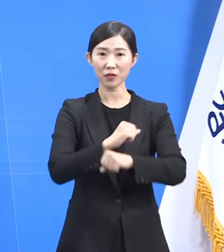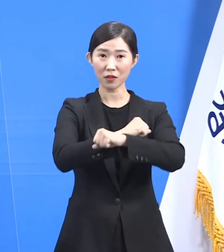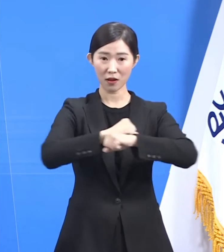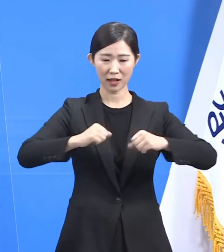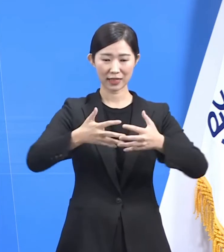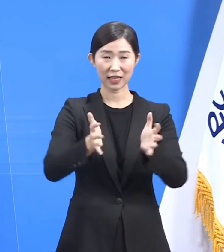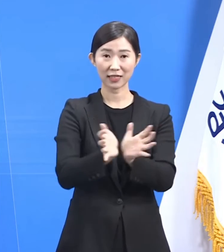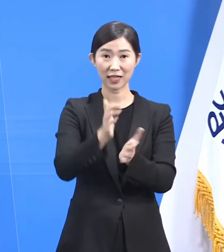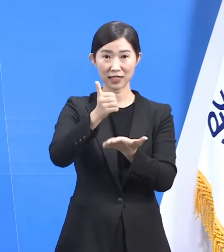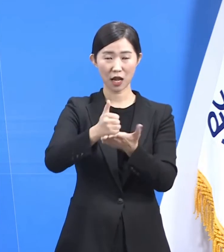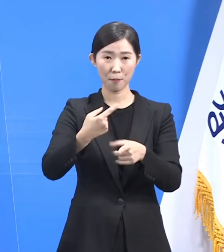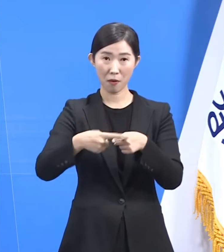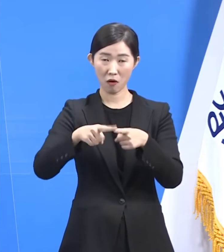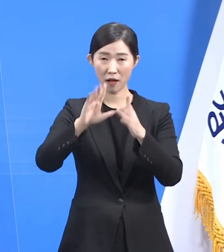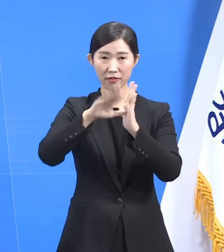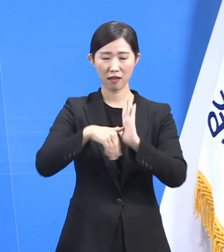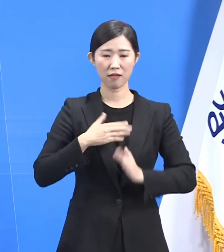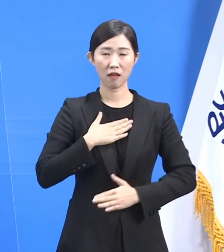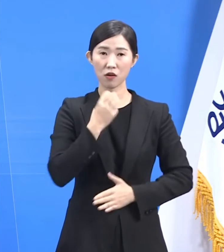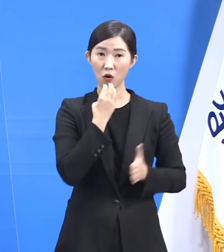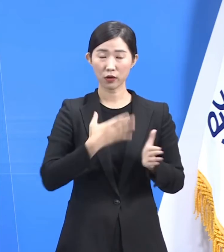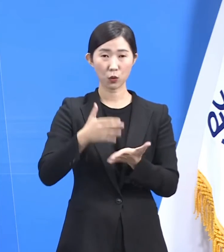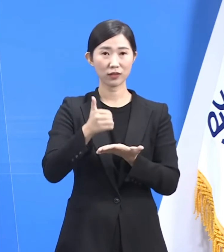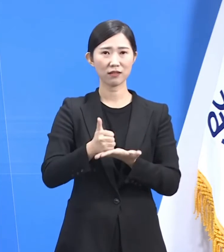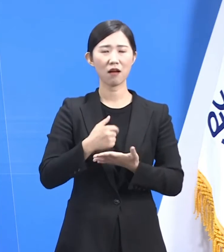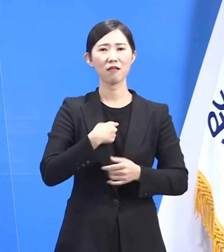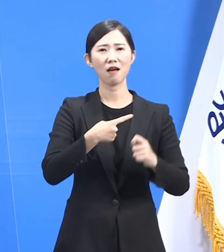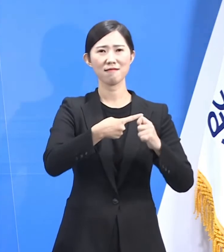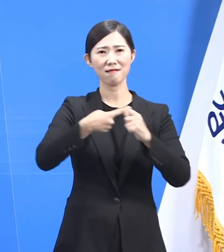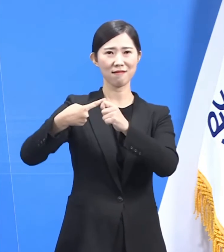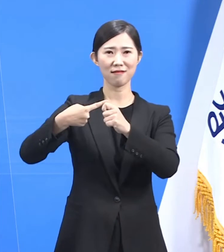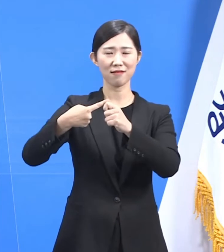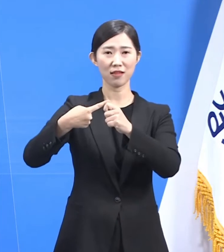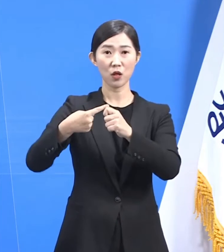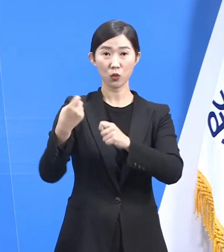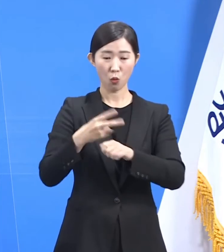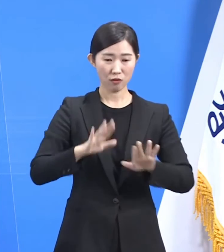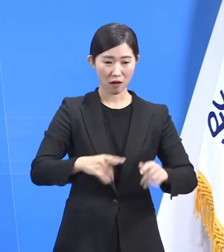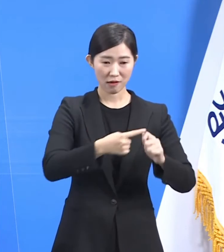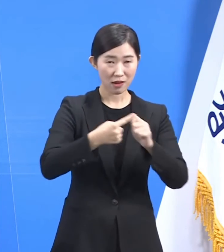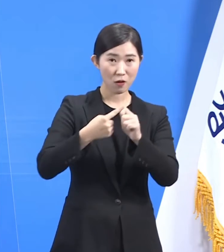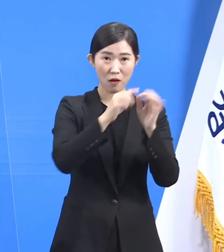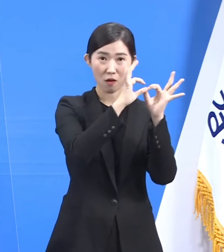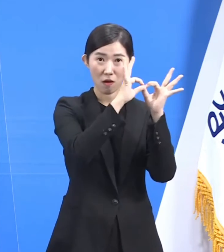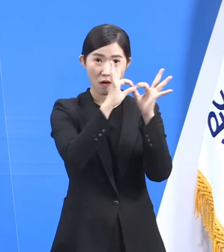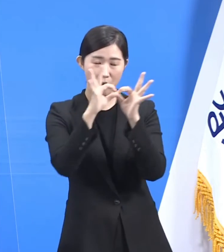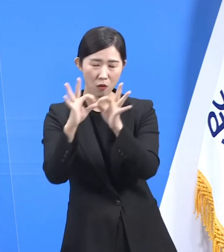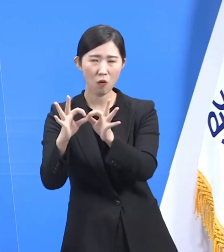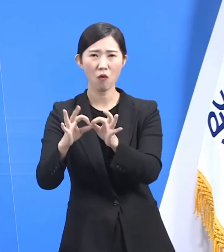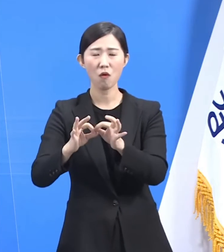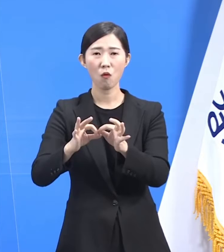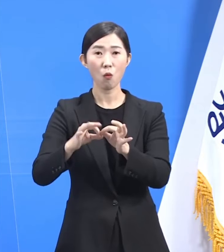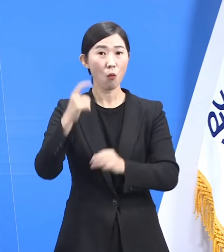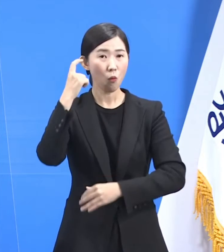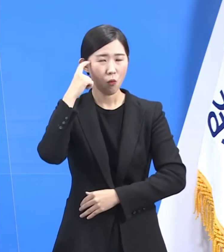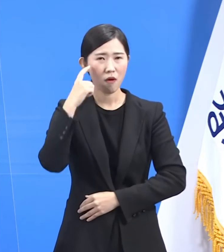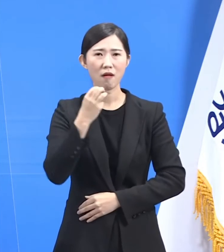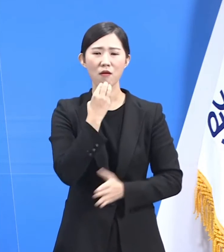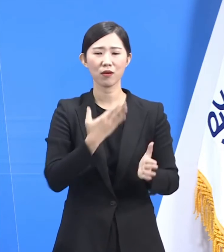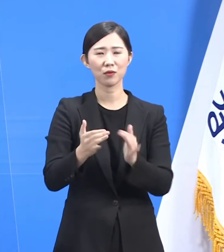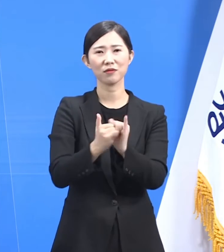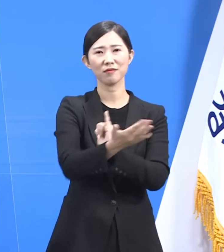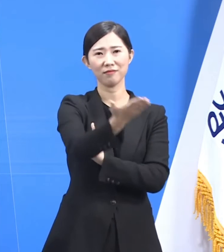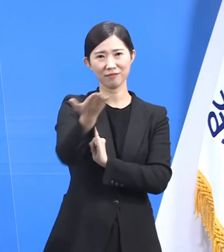경기도지사가 1위를 하는 것도 이렇게 장기간 1위를 유지하는 것도 모두 우리 경기도민 여러분의